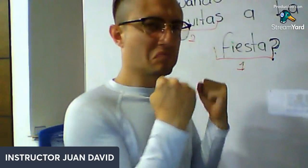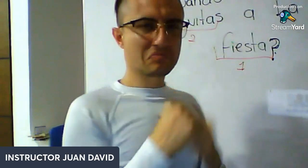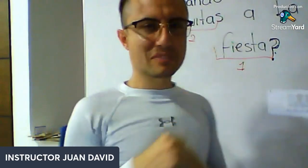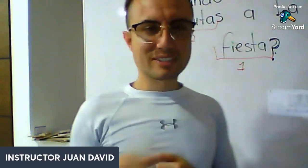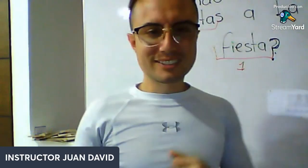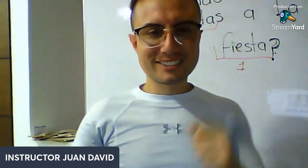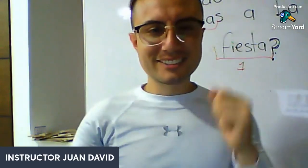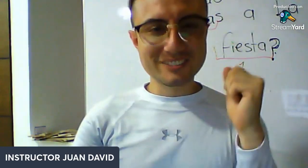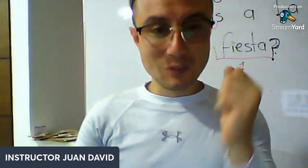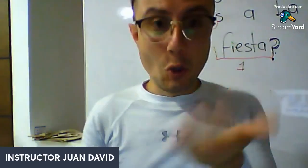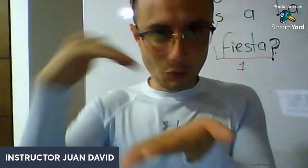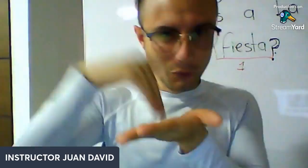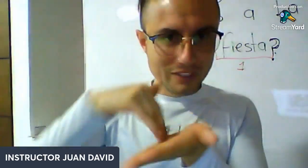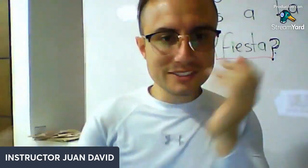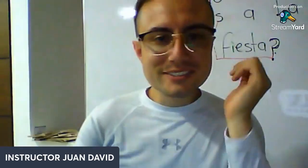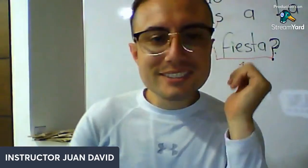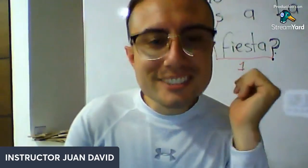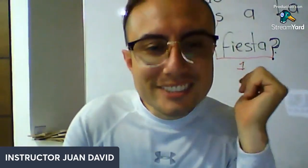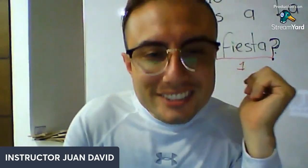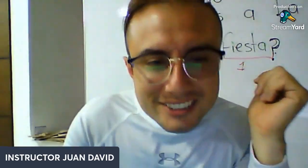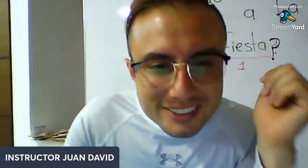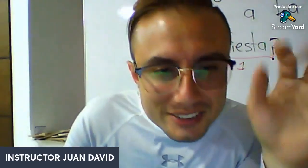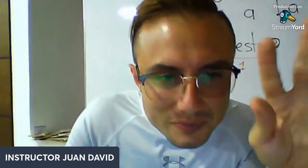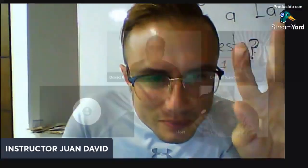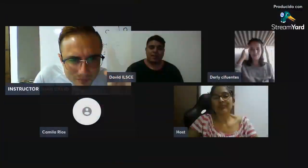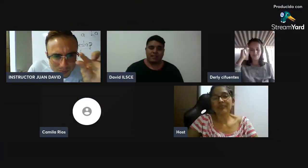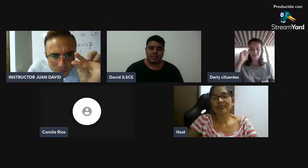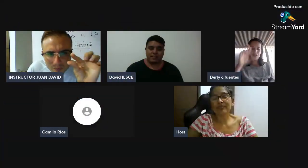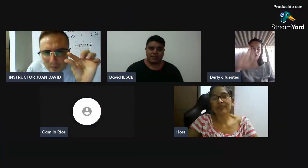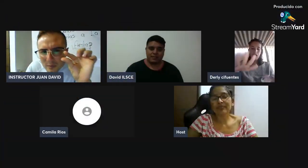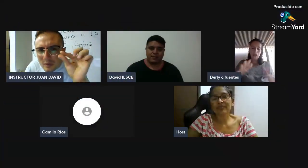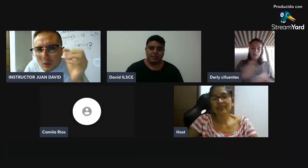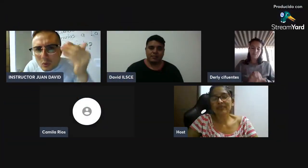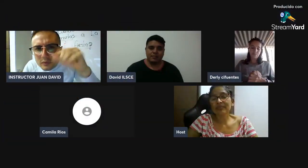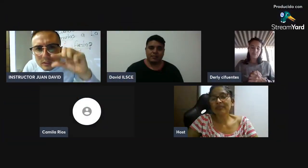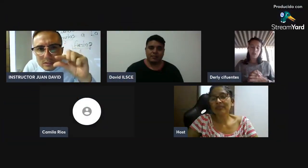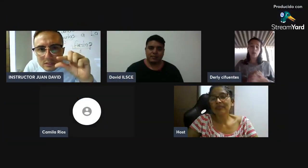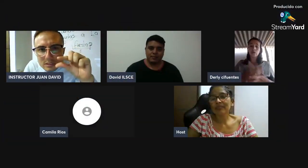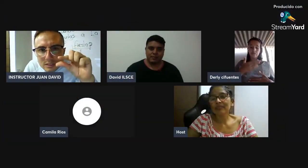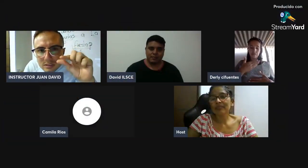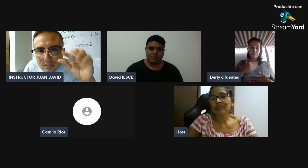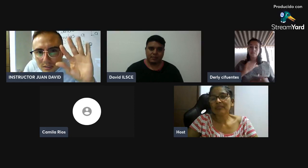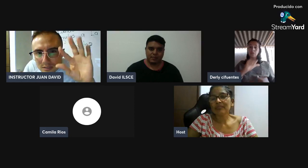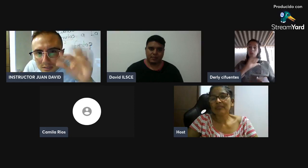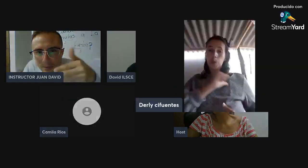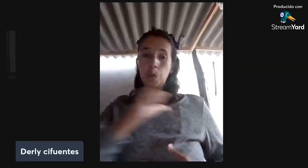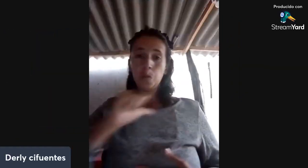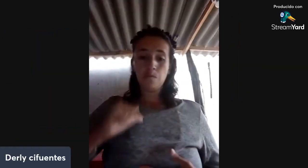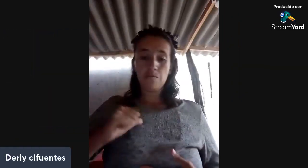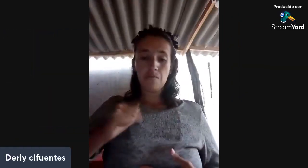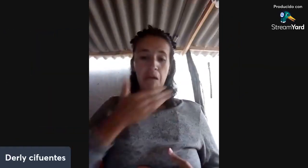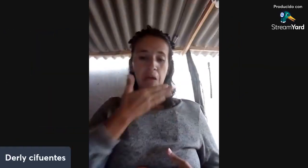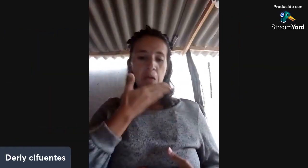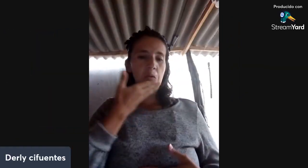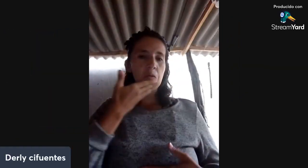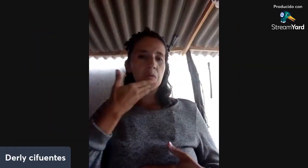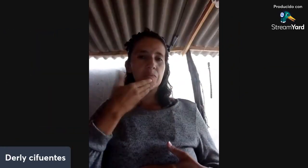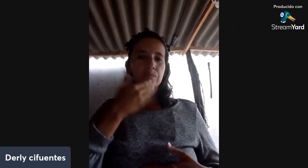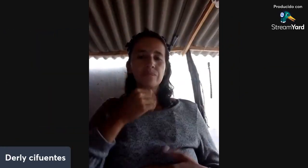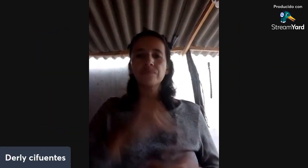si no tengo a fans dale otra vez date amplio a mi momento ya